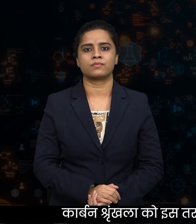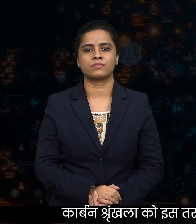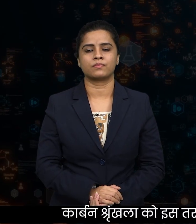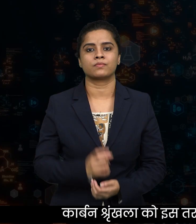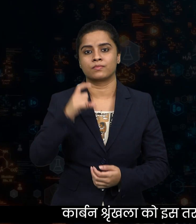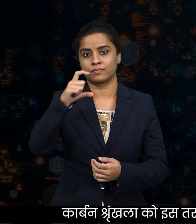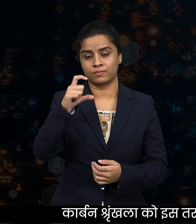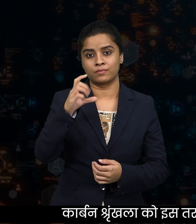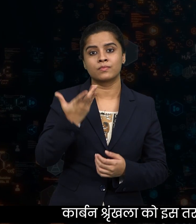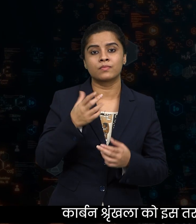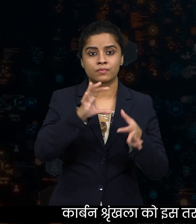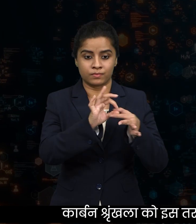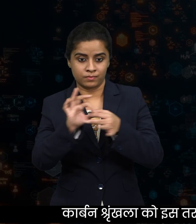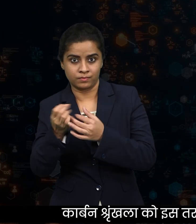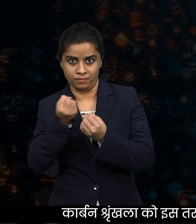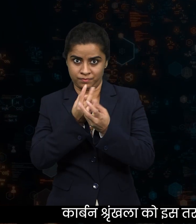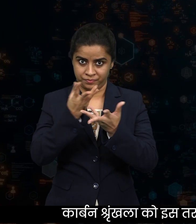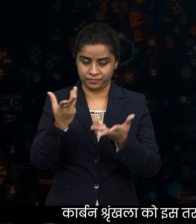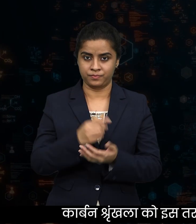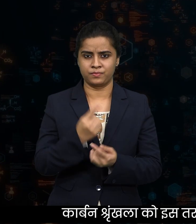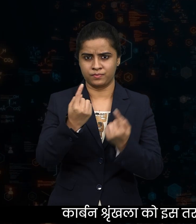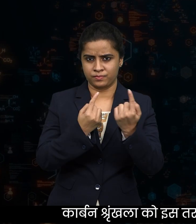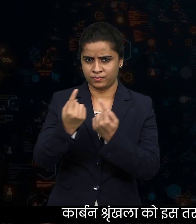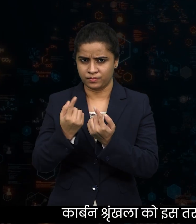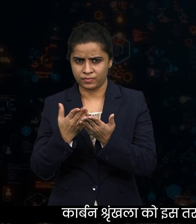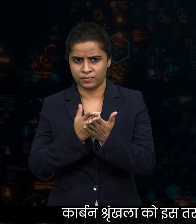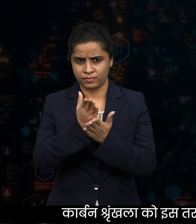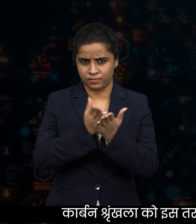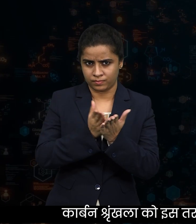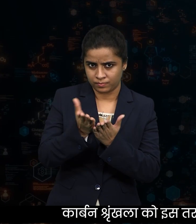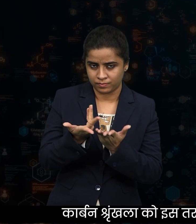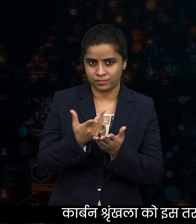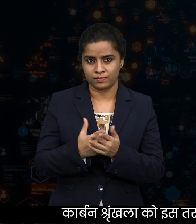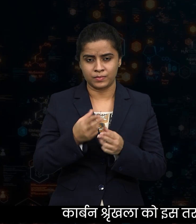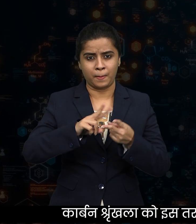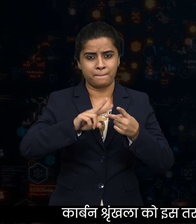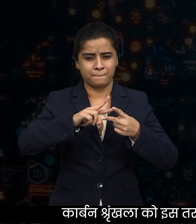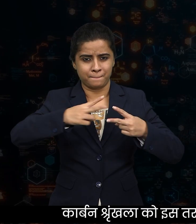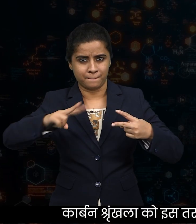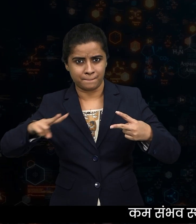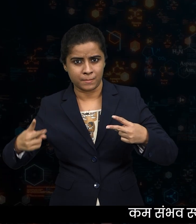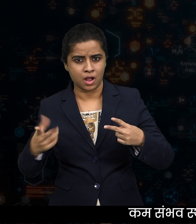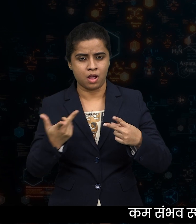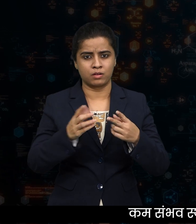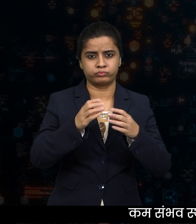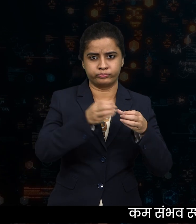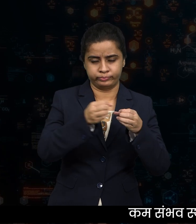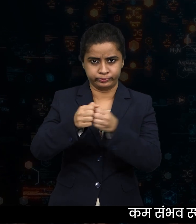कार्बन श्रृंखला के इस तरह से गिना जाता है कि कई बंधन में सबसे कम संभव